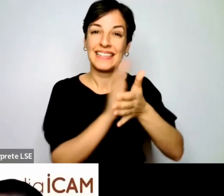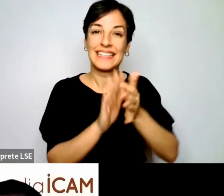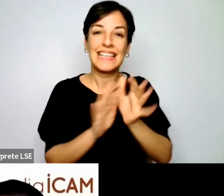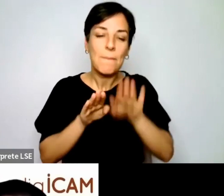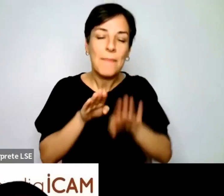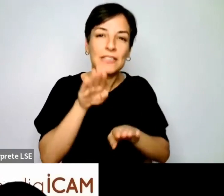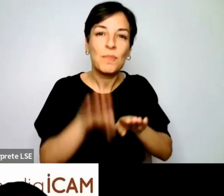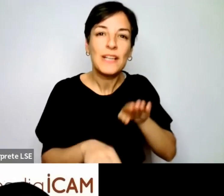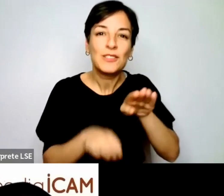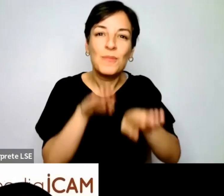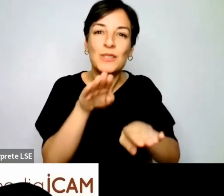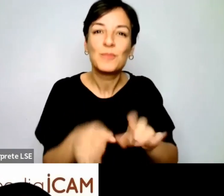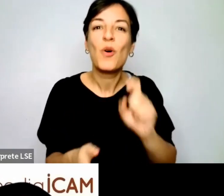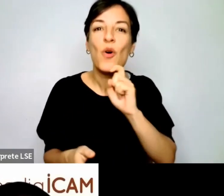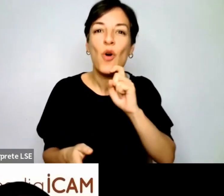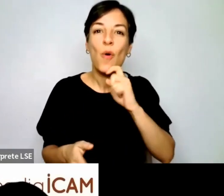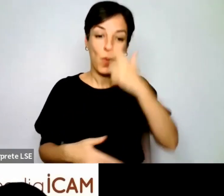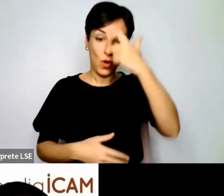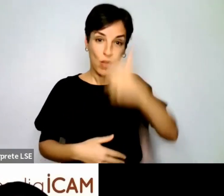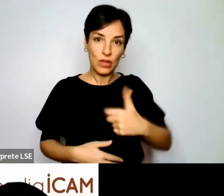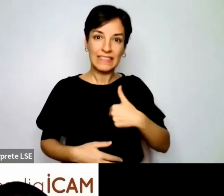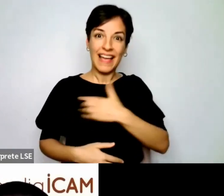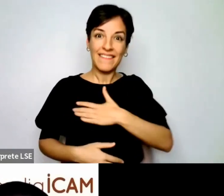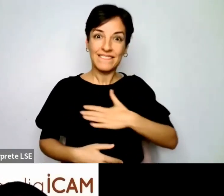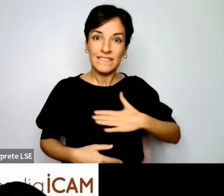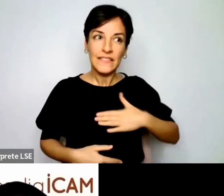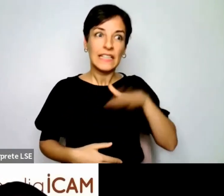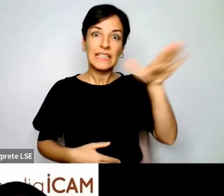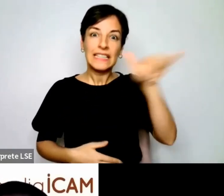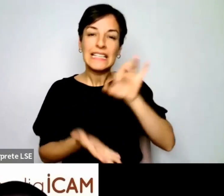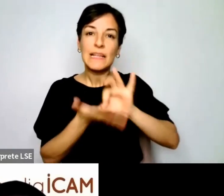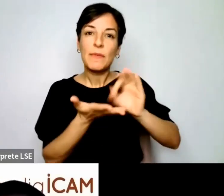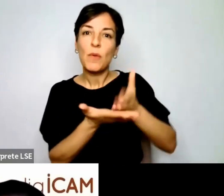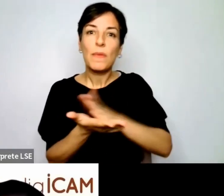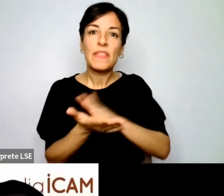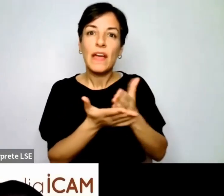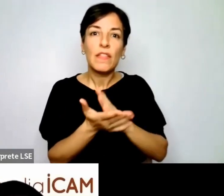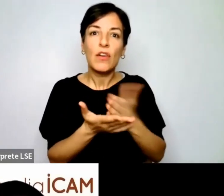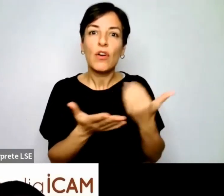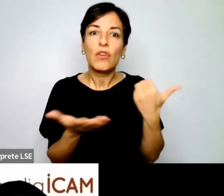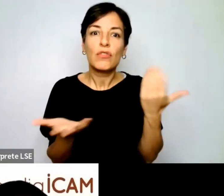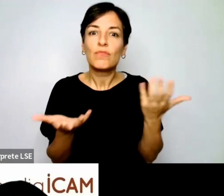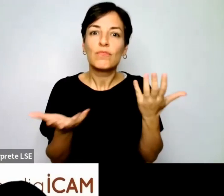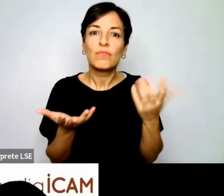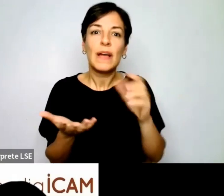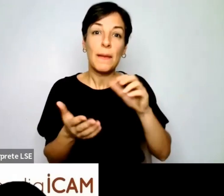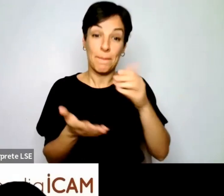pasito qué es lo que tiene que hacer una persona que quiere pedir servicio de mediación a Mediacam.